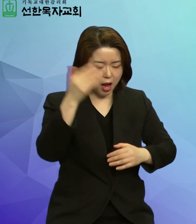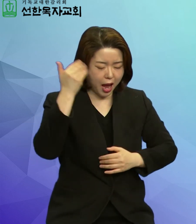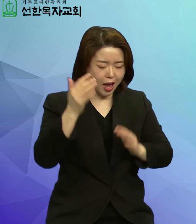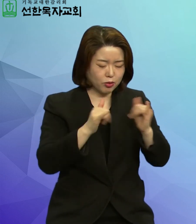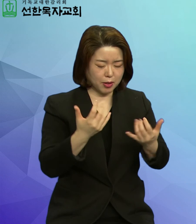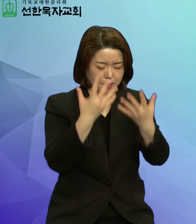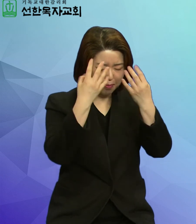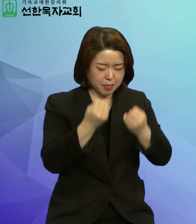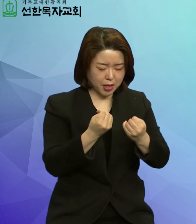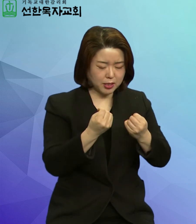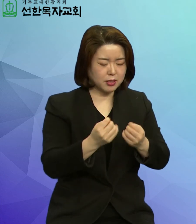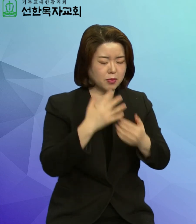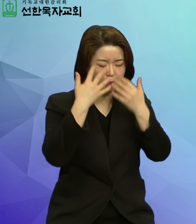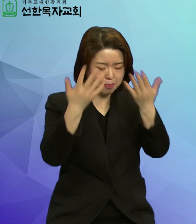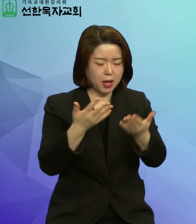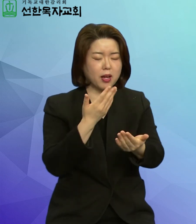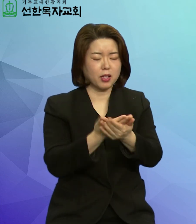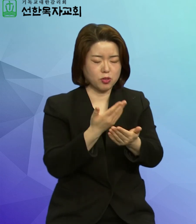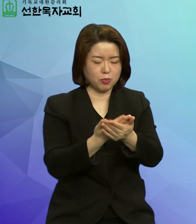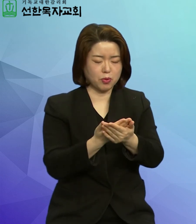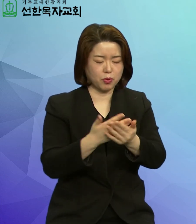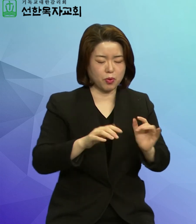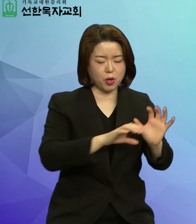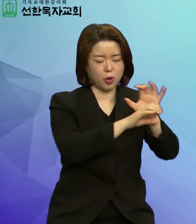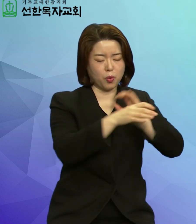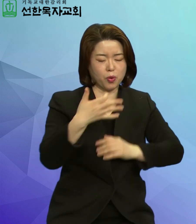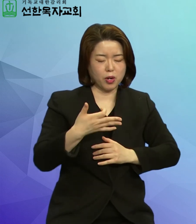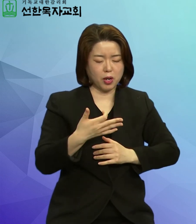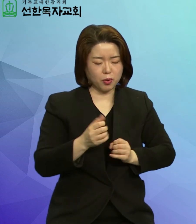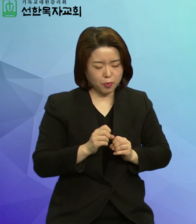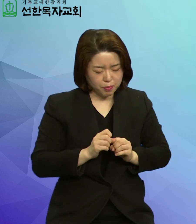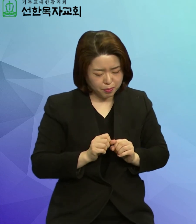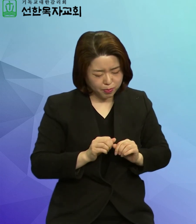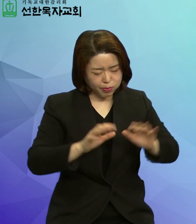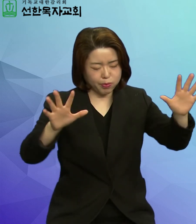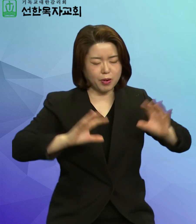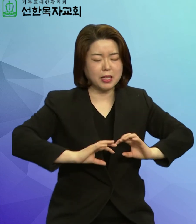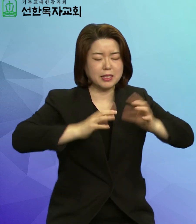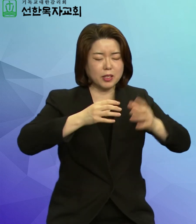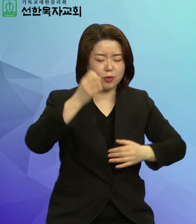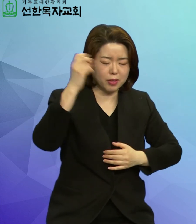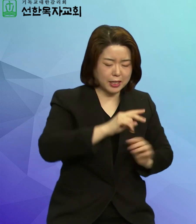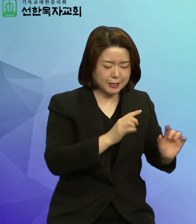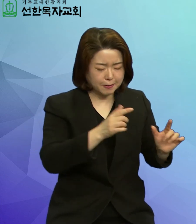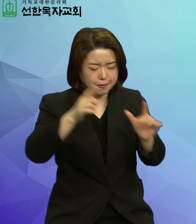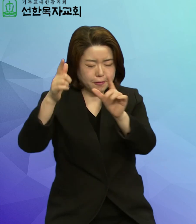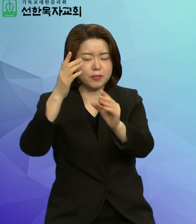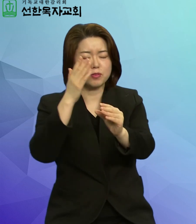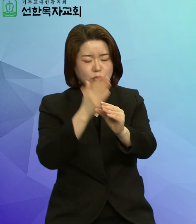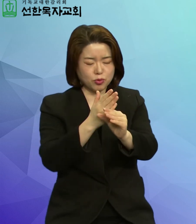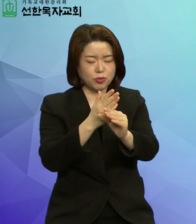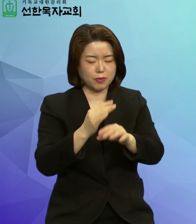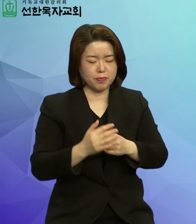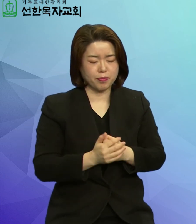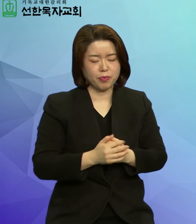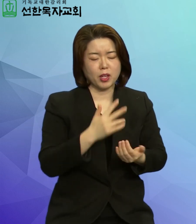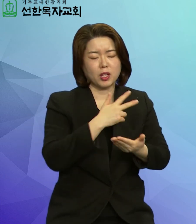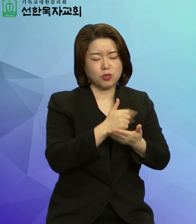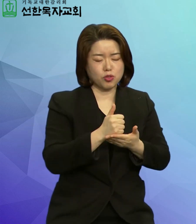속히 석방되게 하여 주옵소서. 코로나19 확산이 전 세계적으로 다시 유행하고